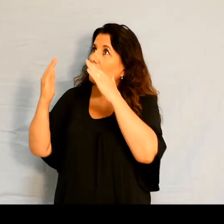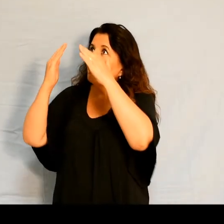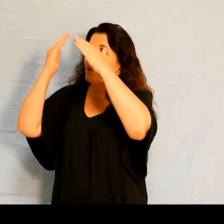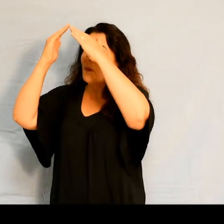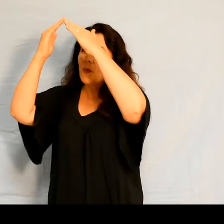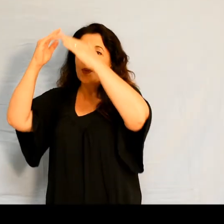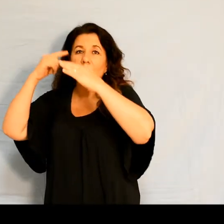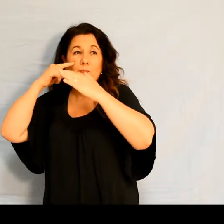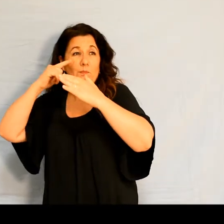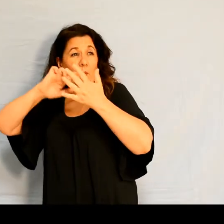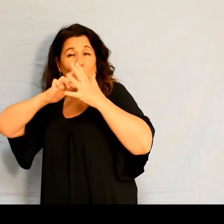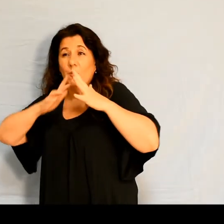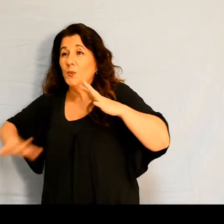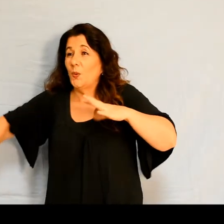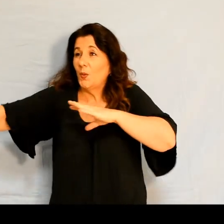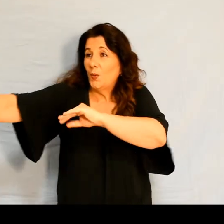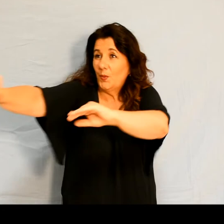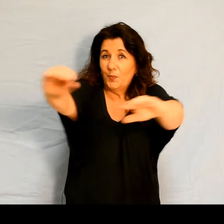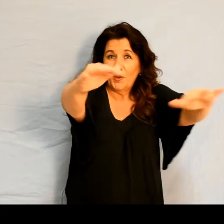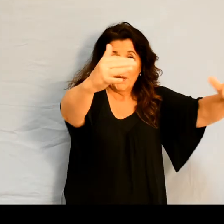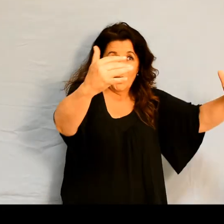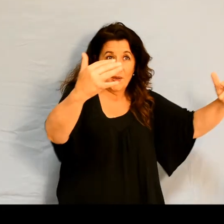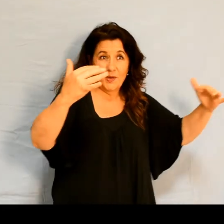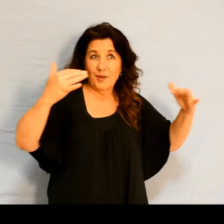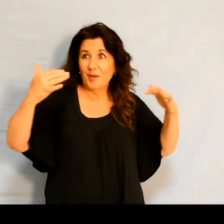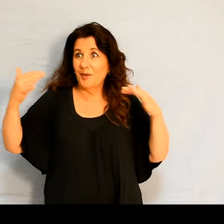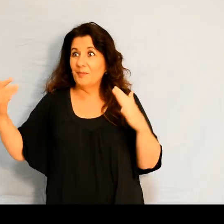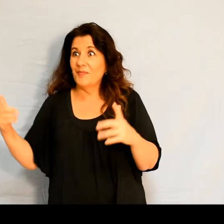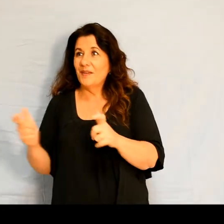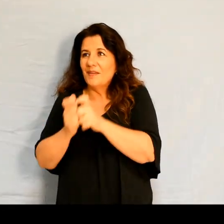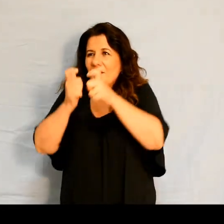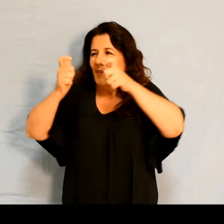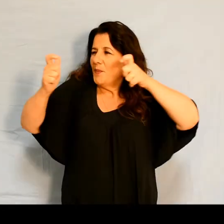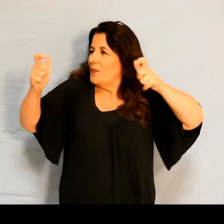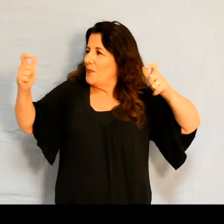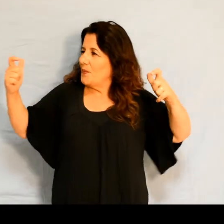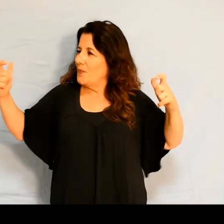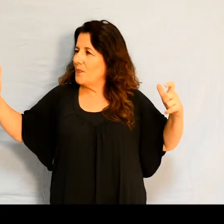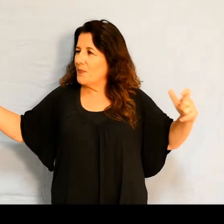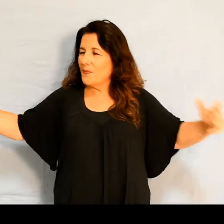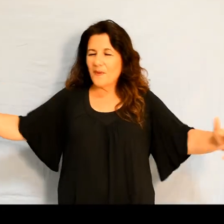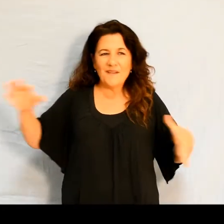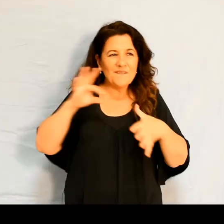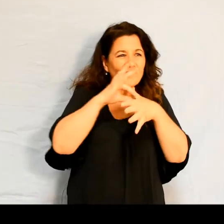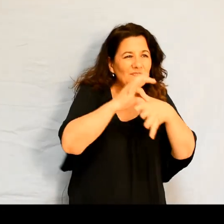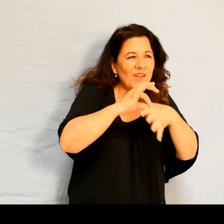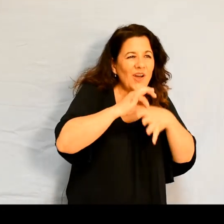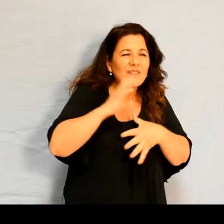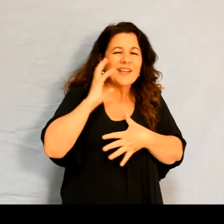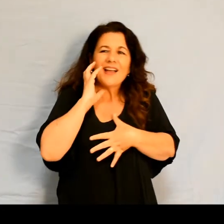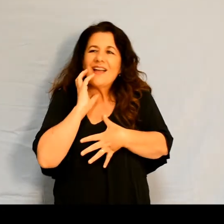festin de viande grasse et de vin capiteux. Un festin de viande